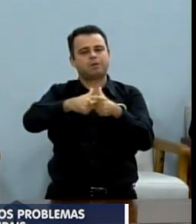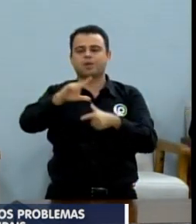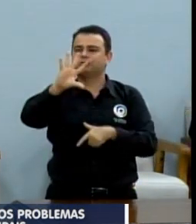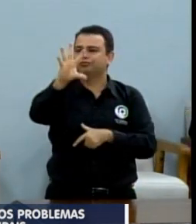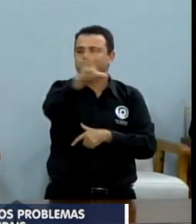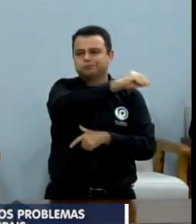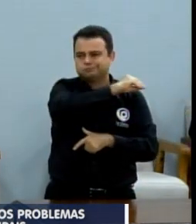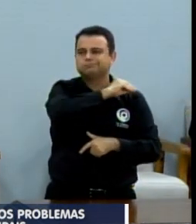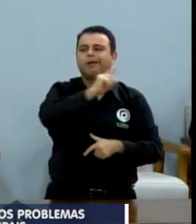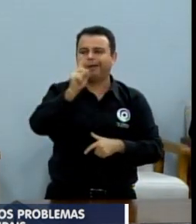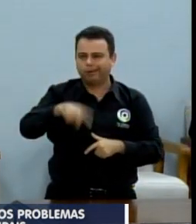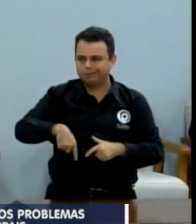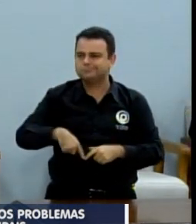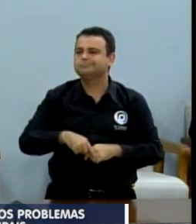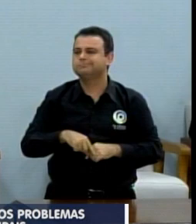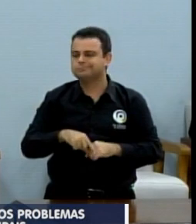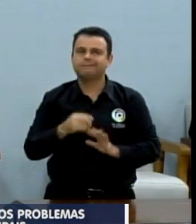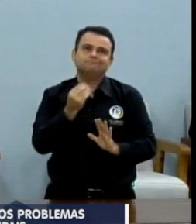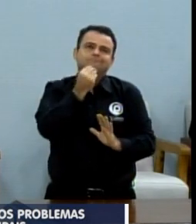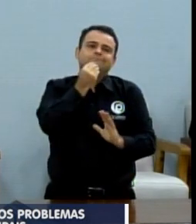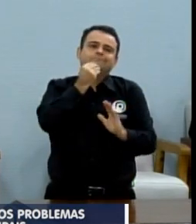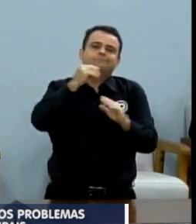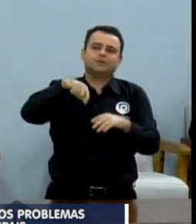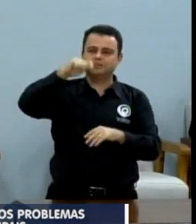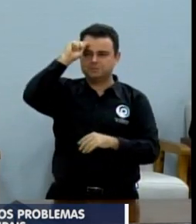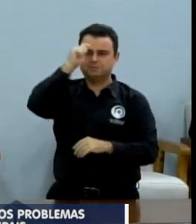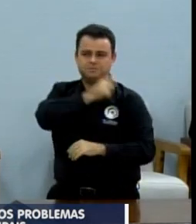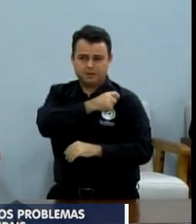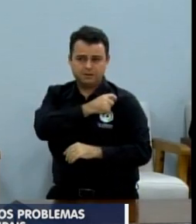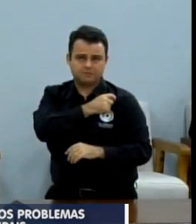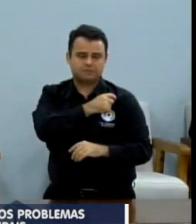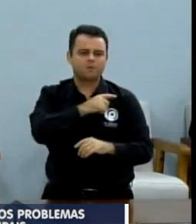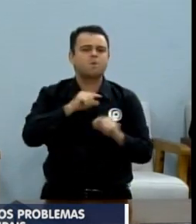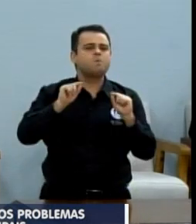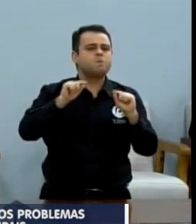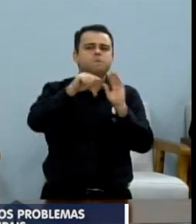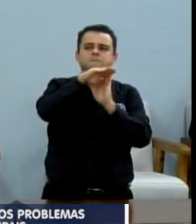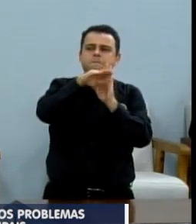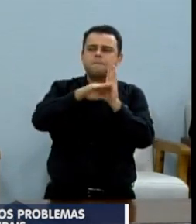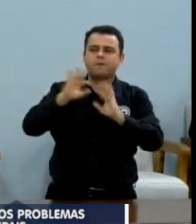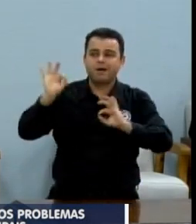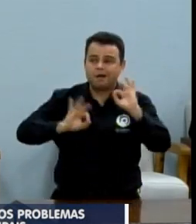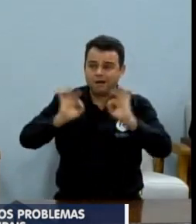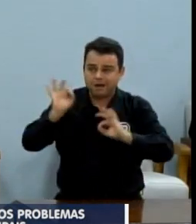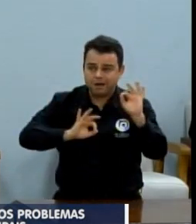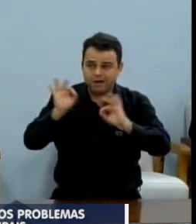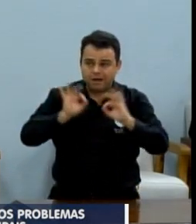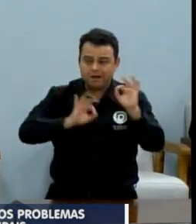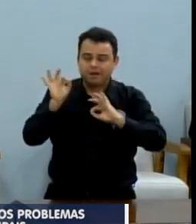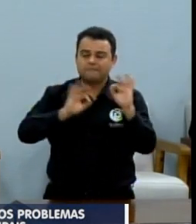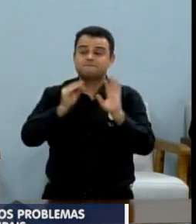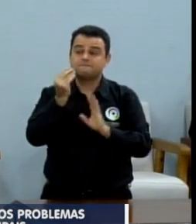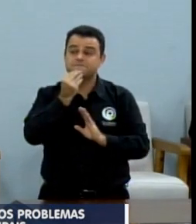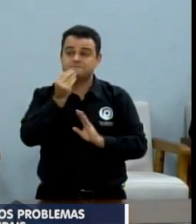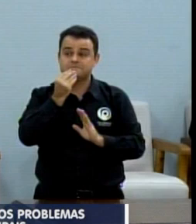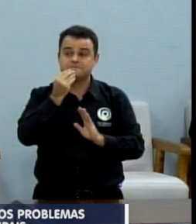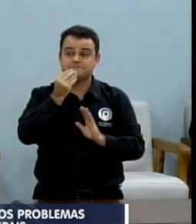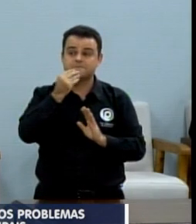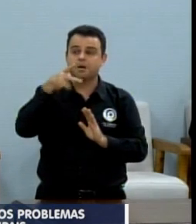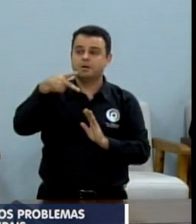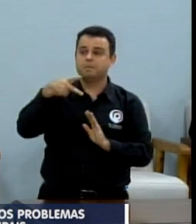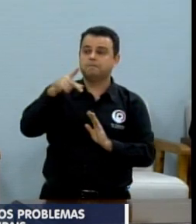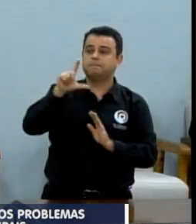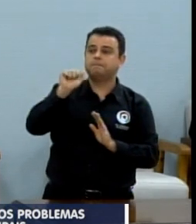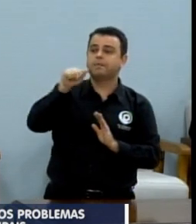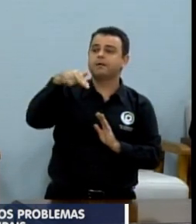a verdade é que Rio Preto precisaria de um plano pelo acúmulo de coisas urgentemente um plano né Municipal